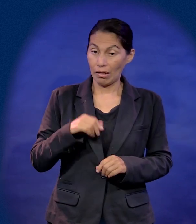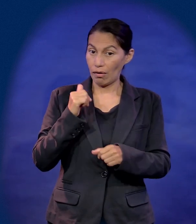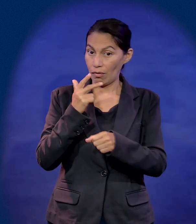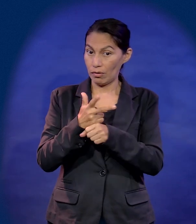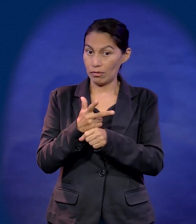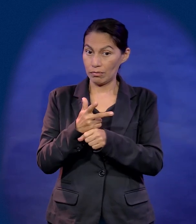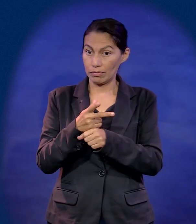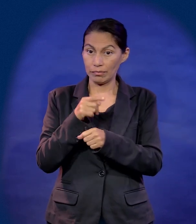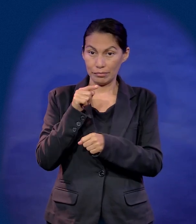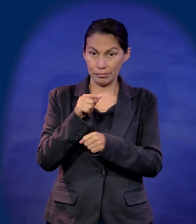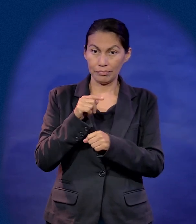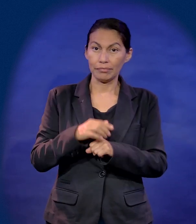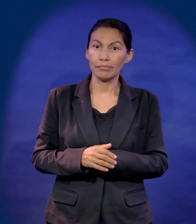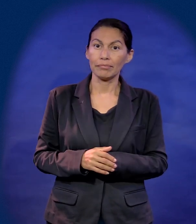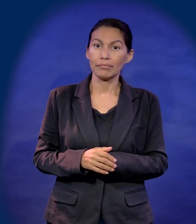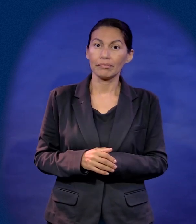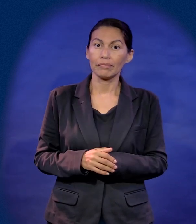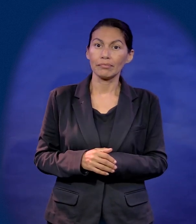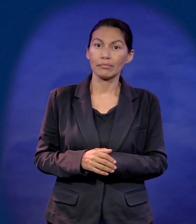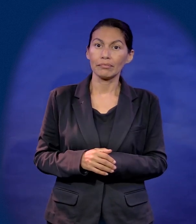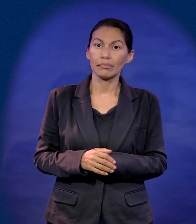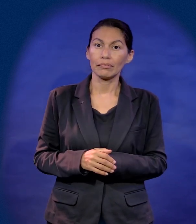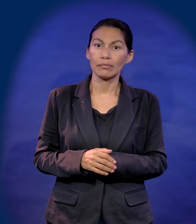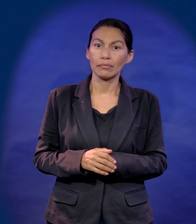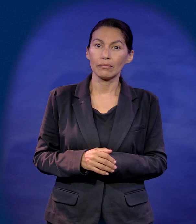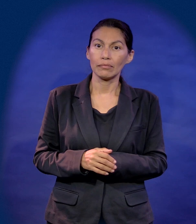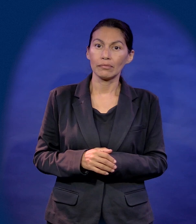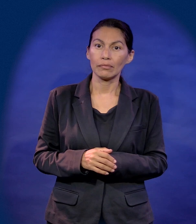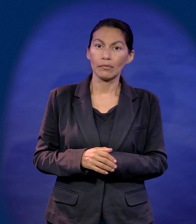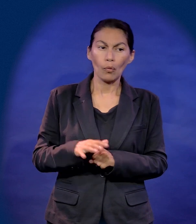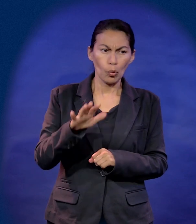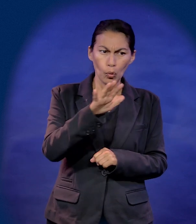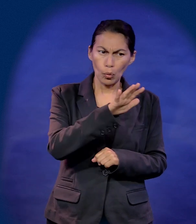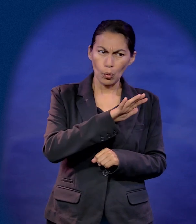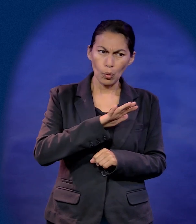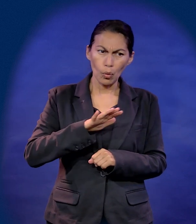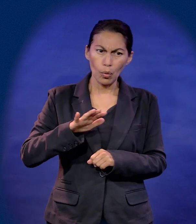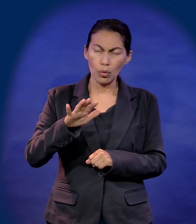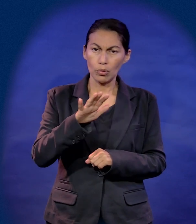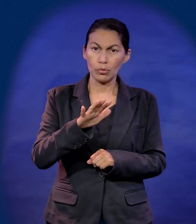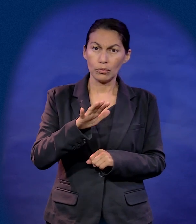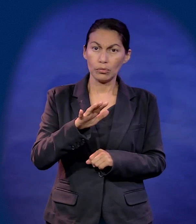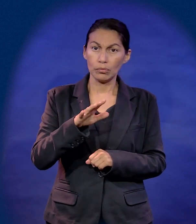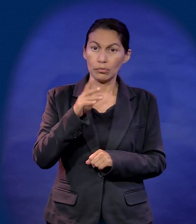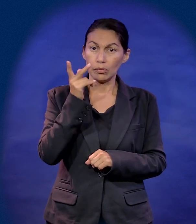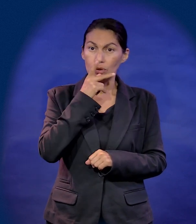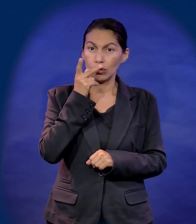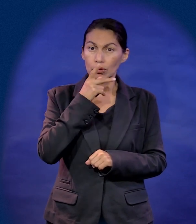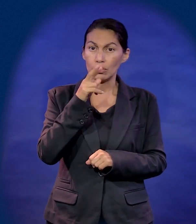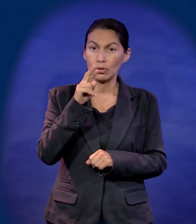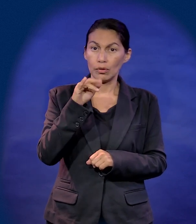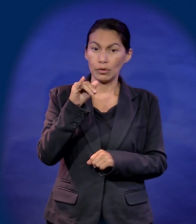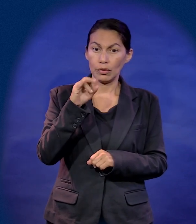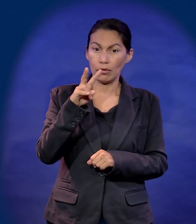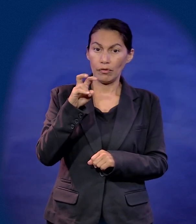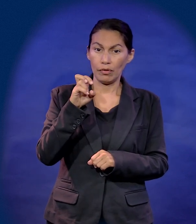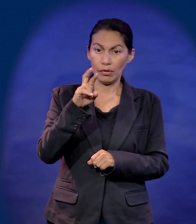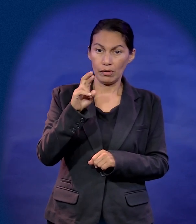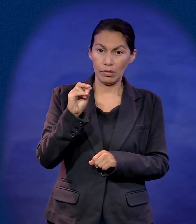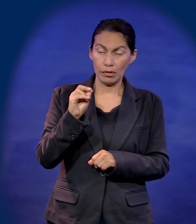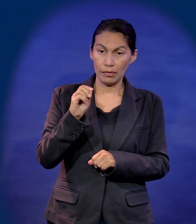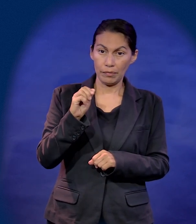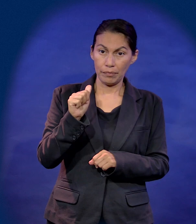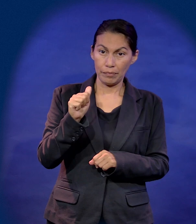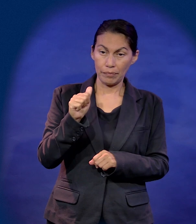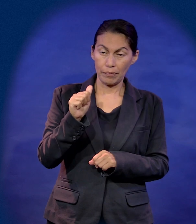etc. Estando en Guatemala, la logística era la siguiente. Estábamos todos hospedados bajo el liderazgo del